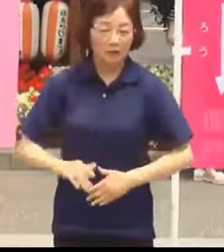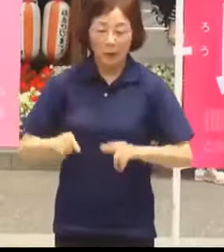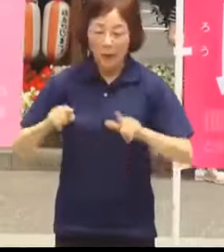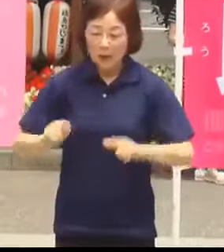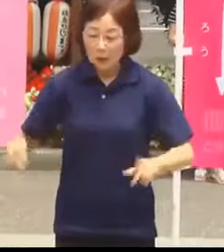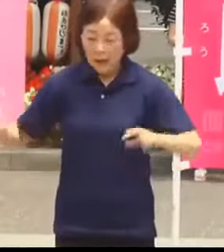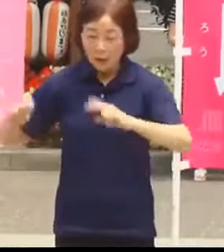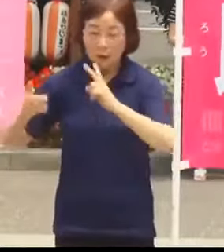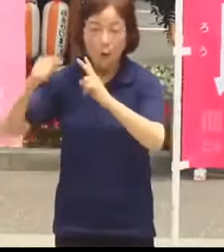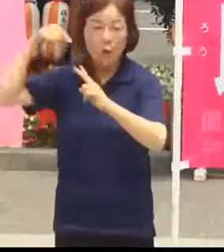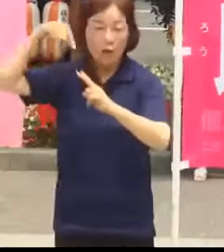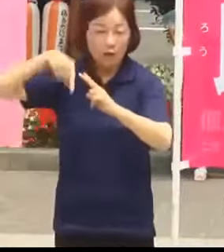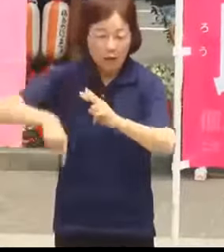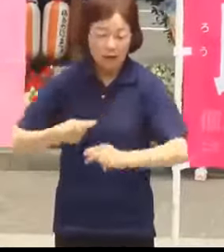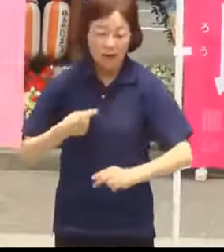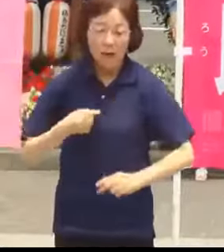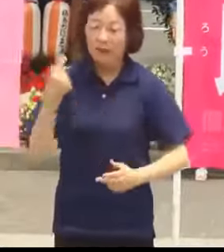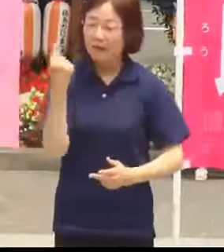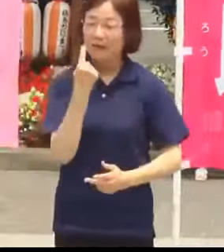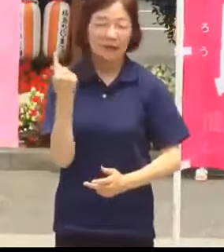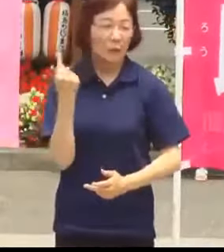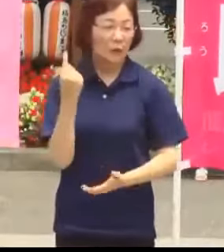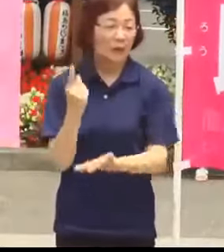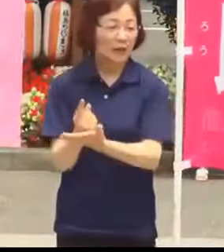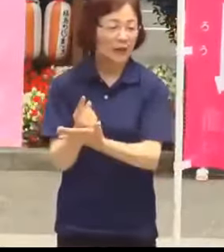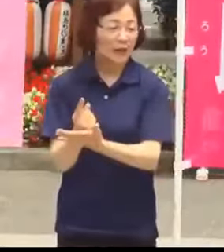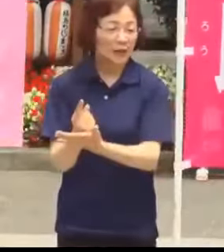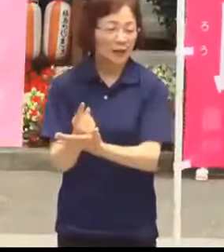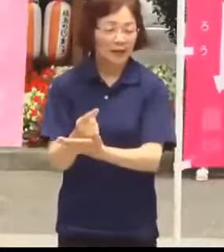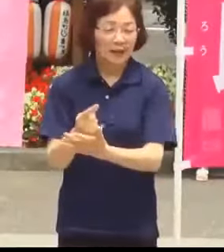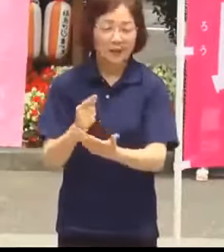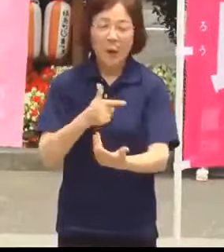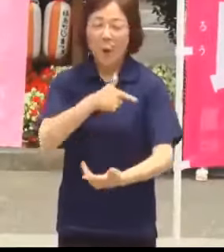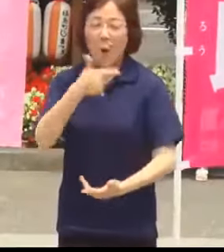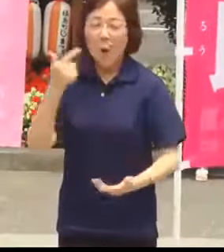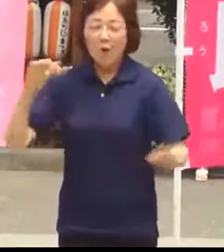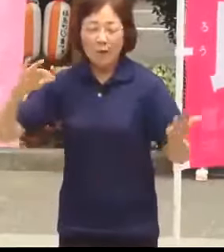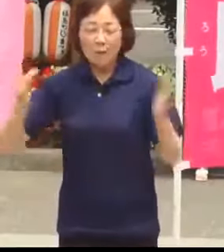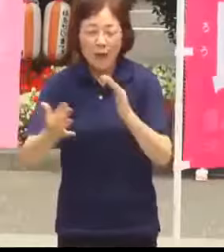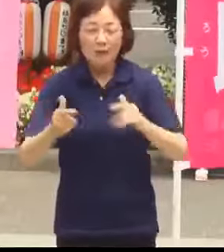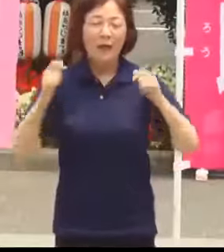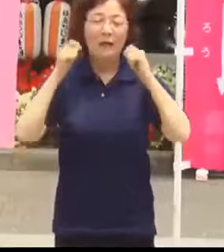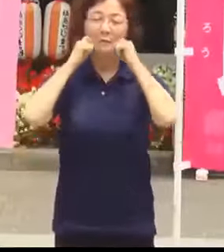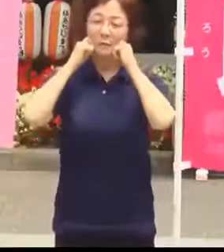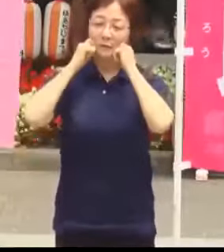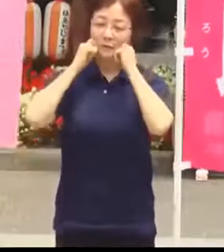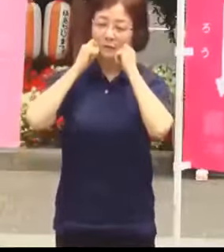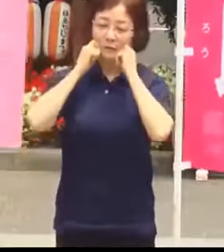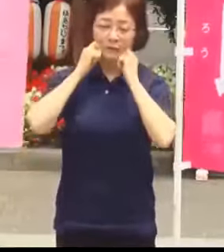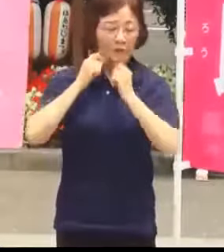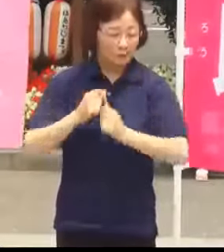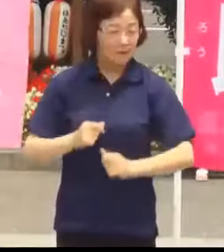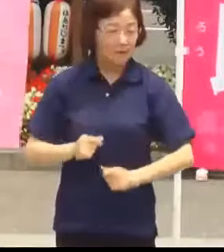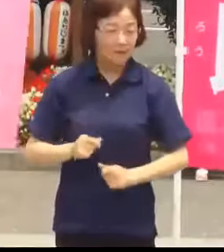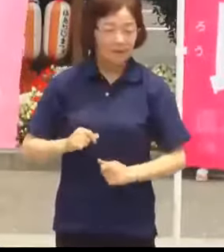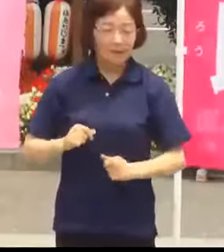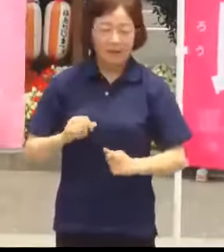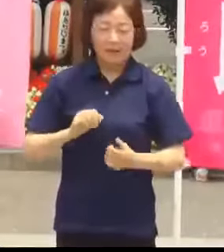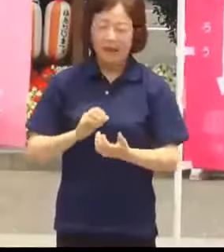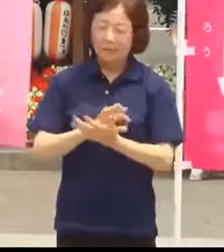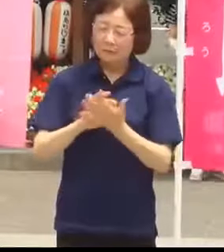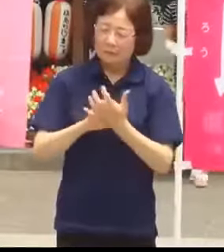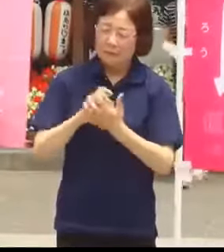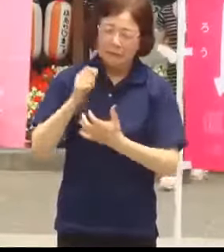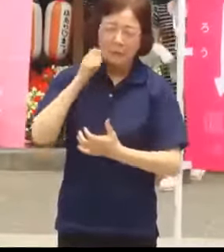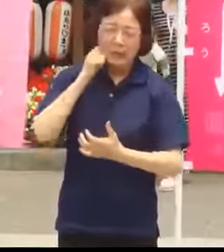国会の中に私ひとりいてもこれ大きな変革が起きないややこしい人間が一人では